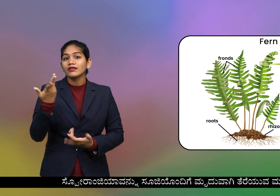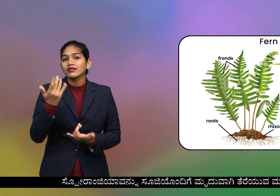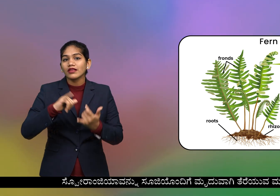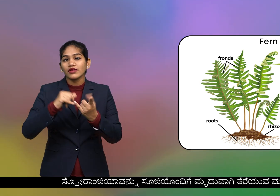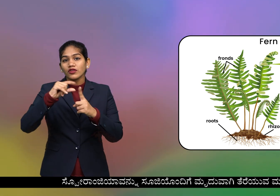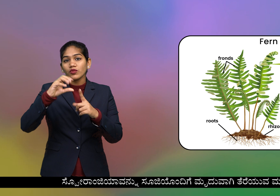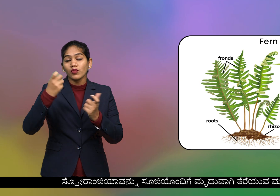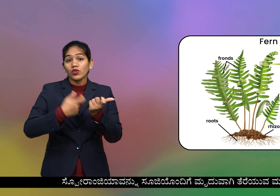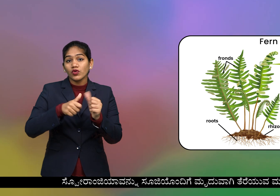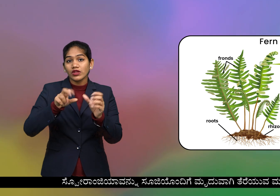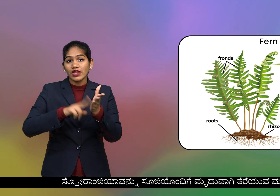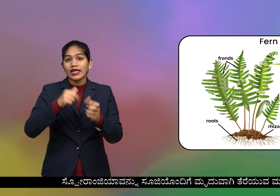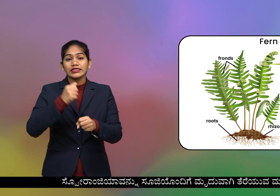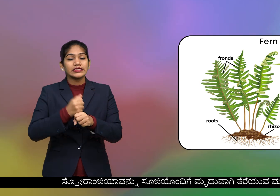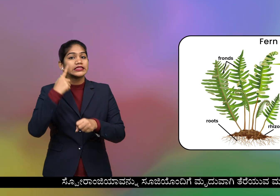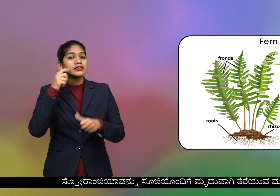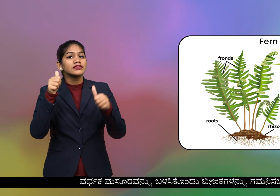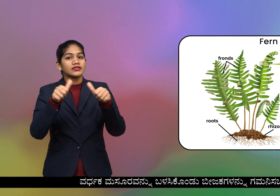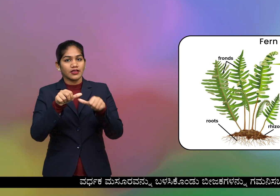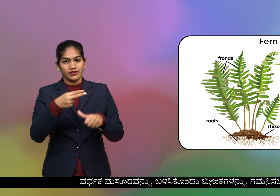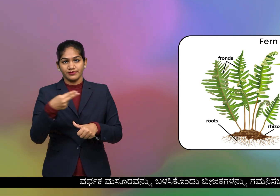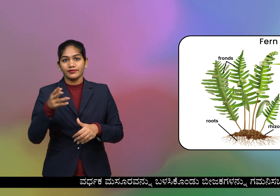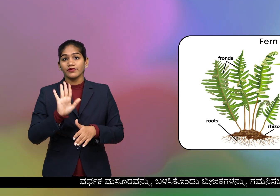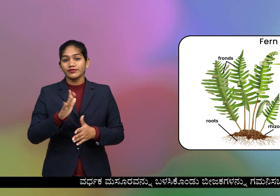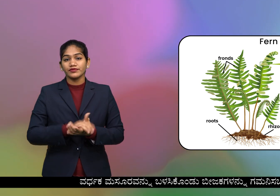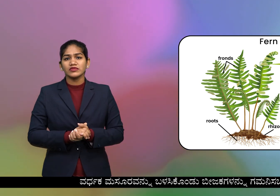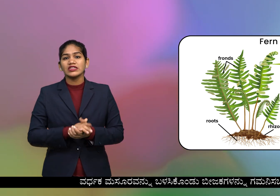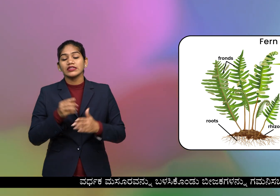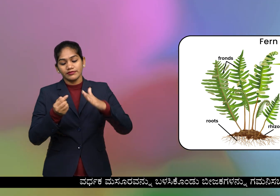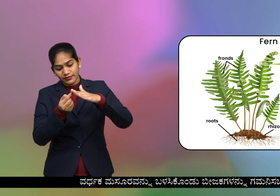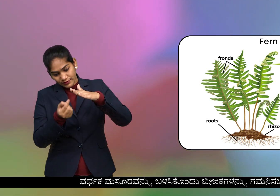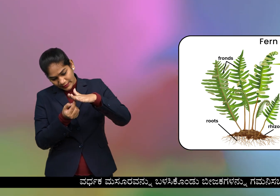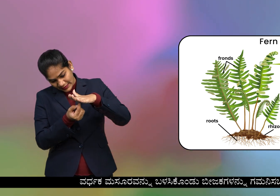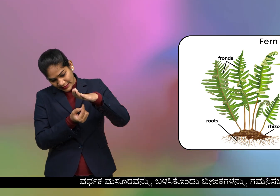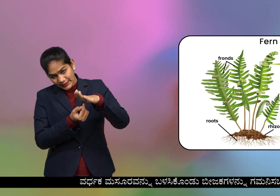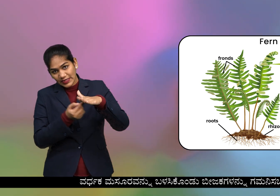ಸ್ಪೋರಾಂಜಿಯಾವನ್ನ ಸೂಜಿಯೊಂದಿಗೆ ಮೃದುವಾಗಿ ತೆರೆಯುವ ಮೂಲಕ ಮತ್ತು ವರ್ಧಕ ಮಸೂರವನ್ನ ಬಳಸಿಕೊಂಡು ಬೀಜಗಳನ್ನ ಗಮನಿಸಬಹುದು.